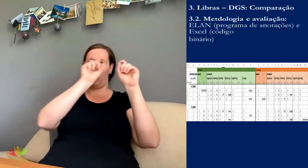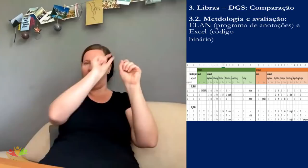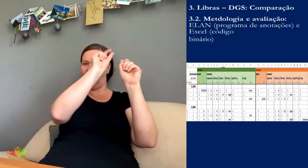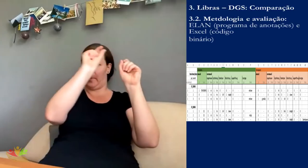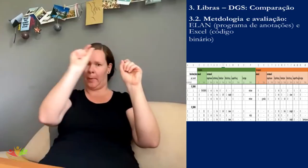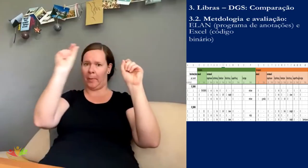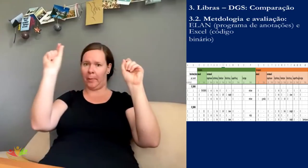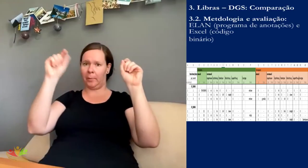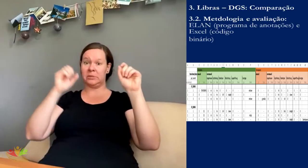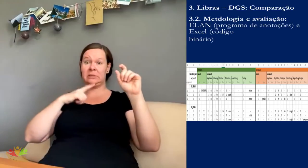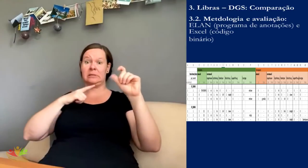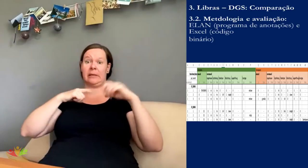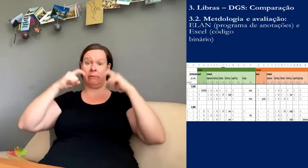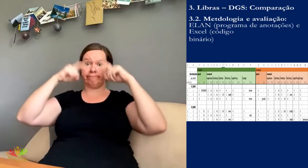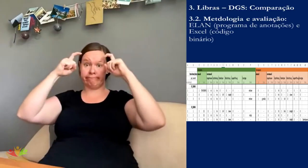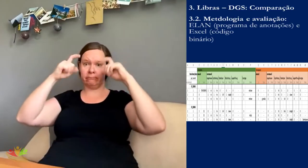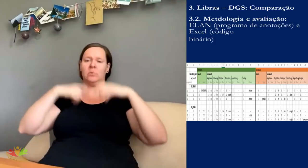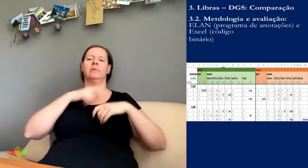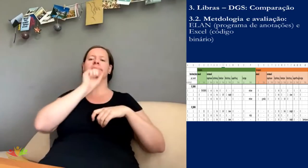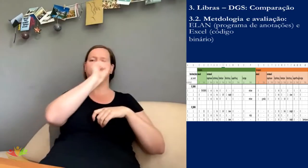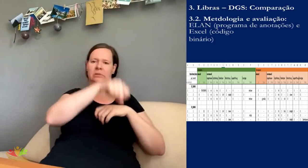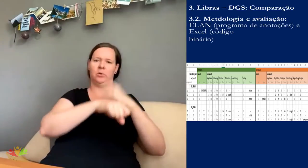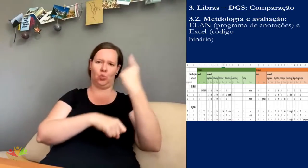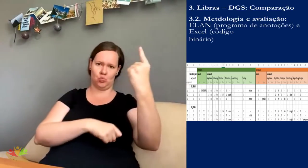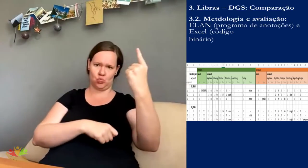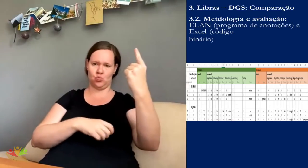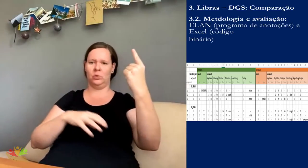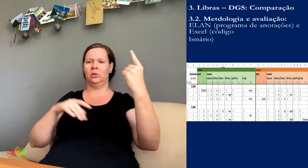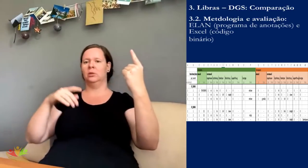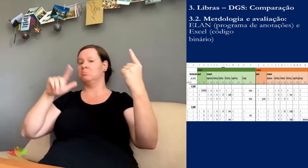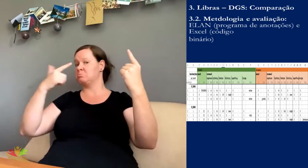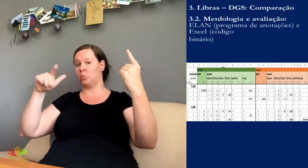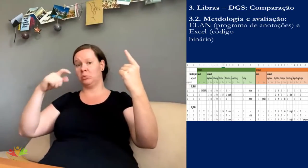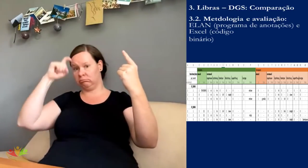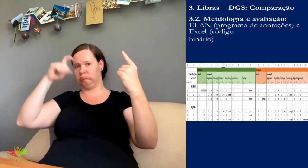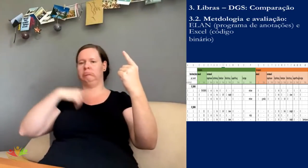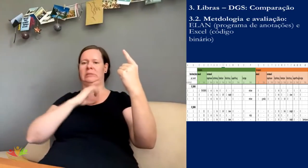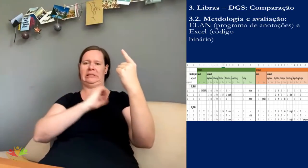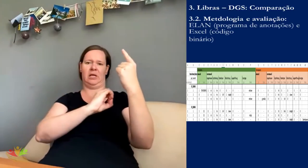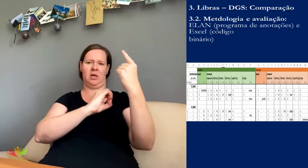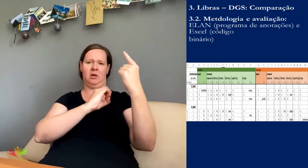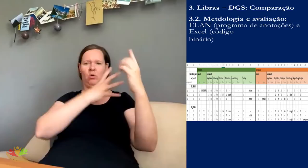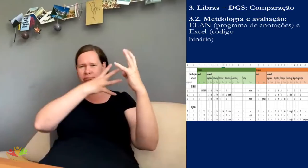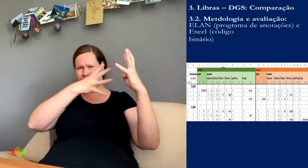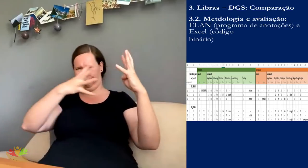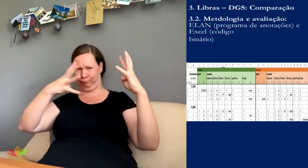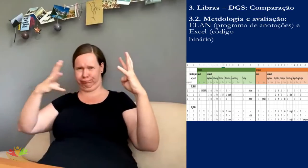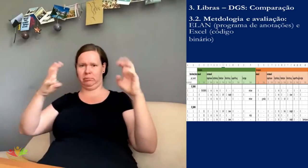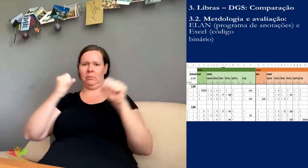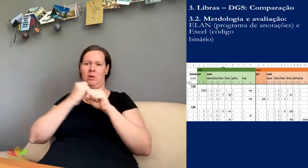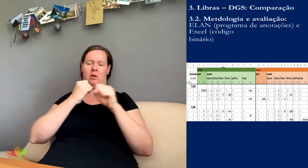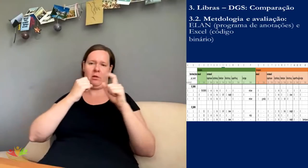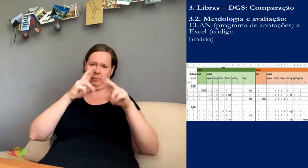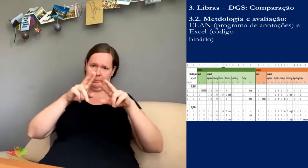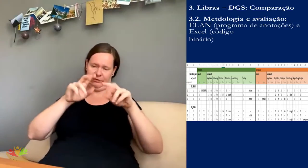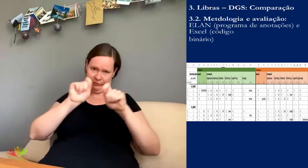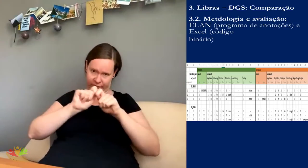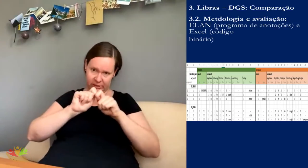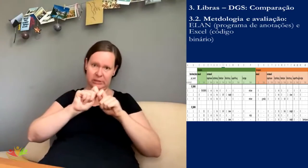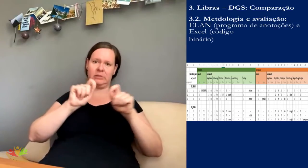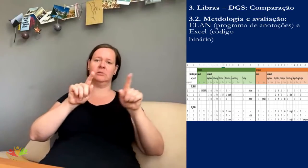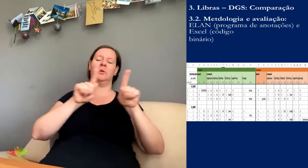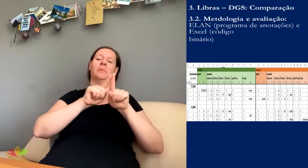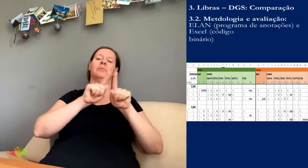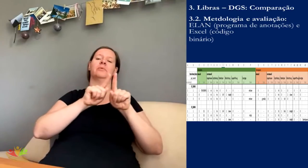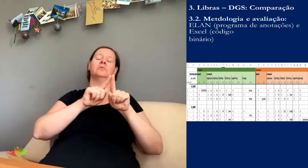Se tivesse uma marca não manual, colocava 1. se não tivesse zero. Então, o valor podia ser 0 e 1